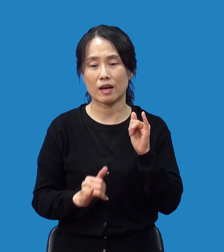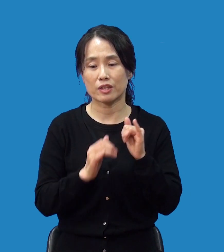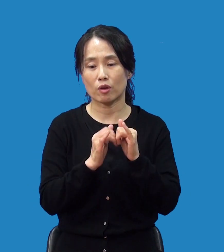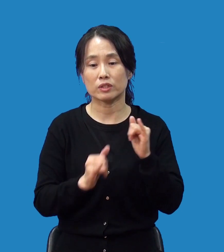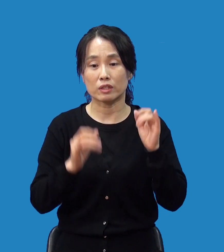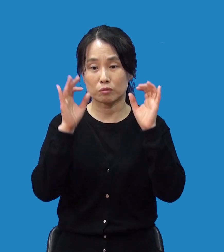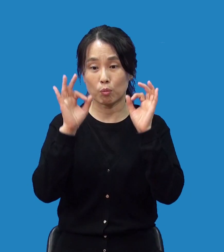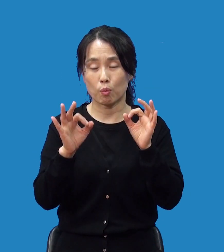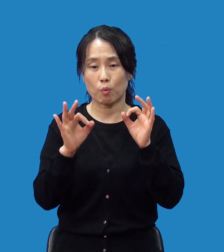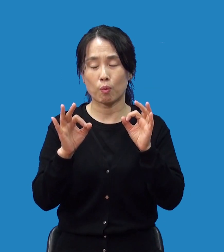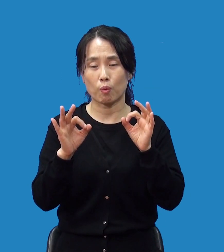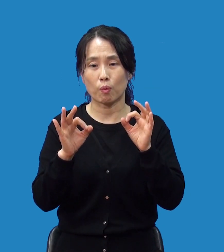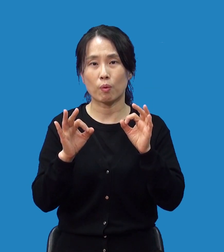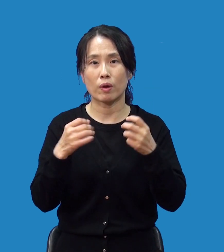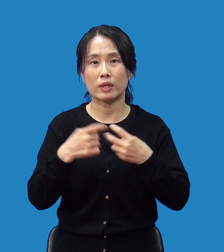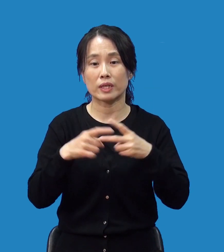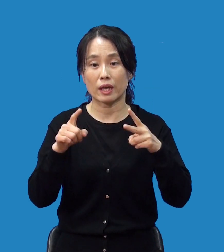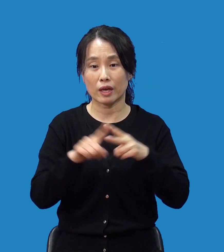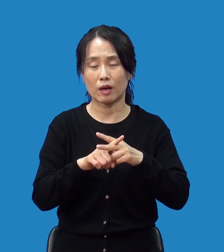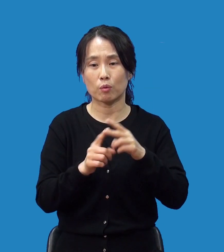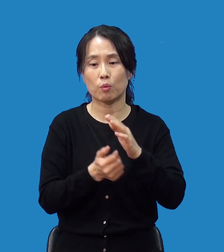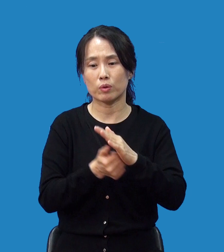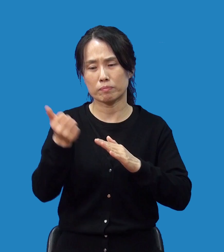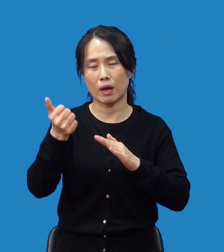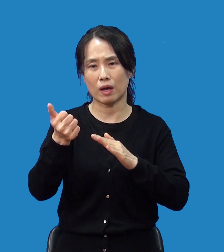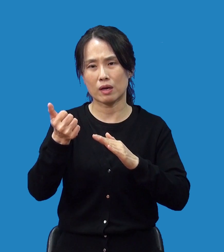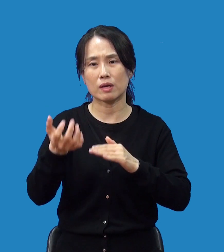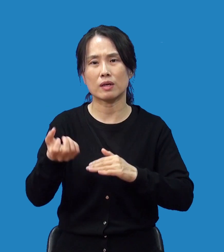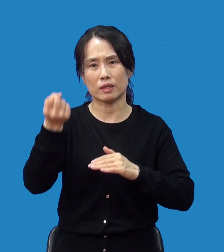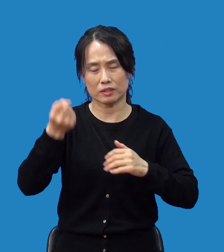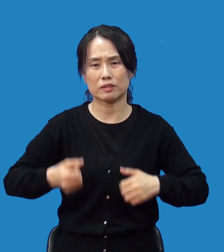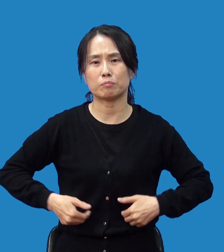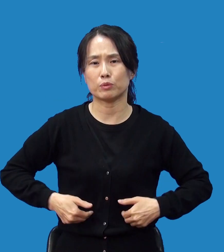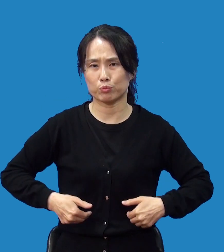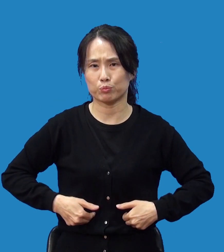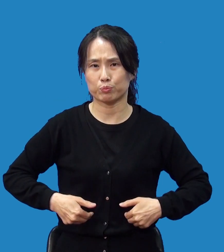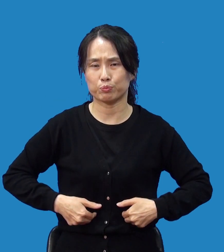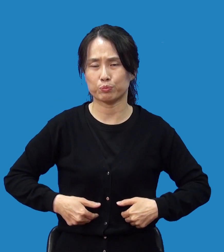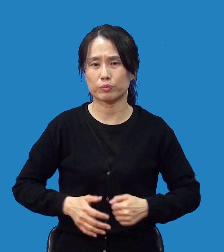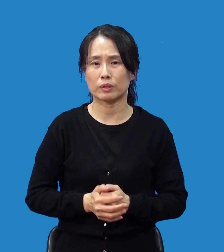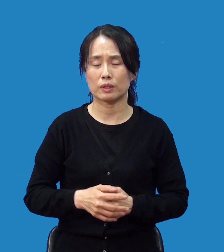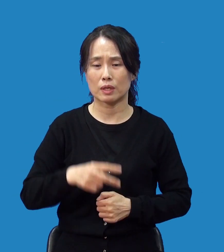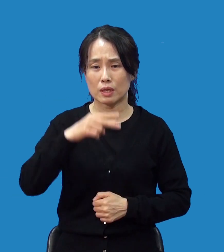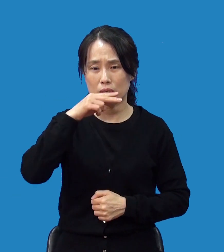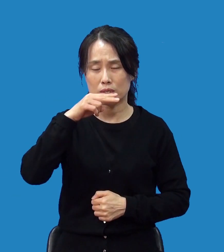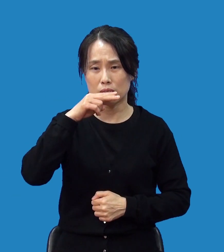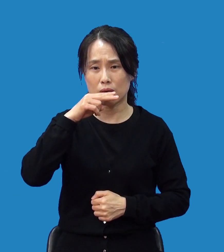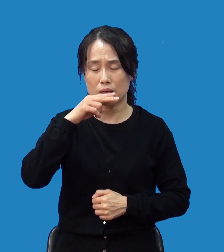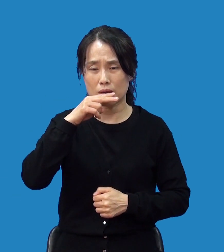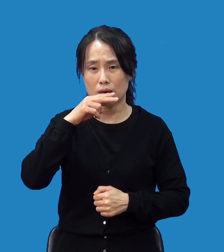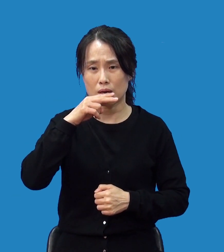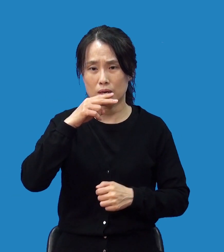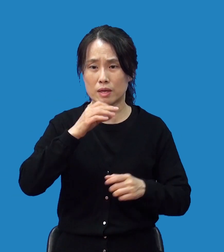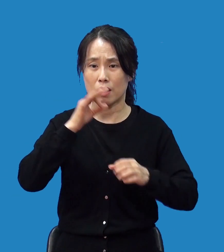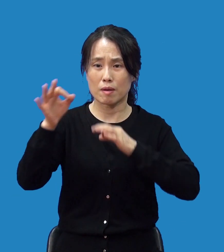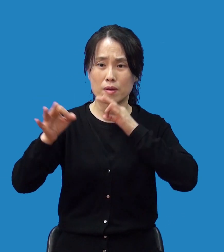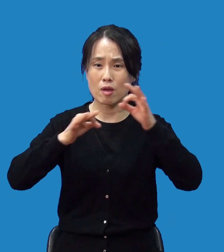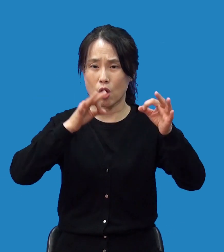여기에 있는 겁니다. 유다 백성들은 이사야 40장 예언자의 예언을